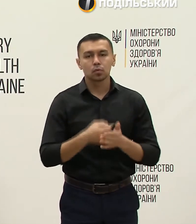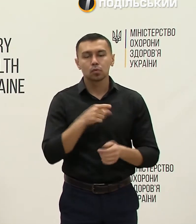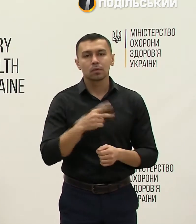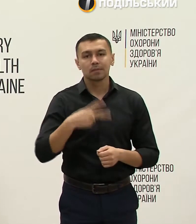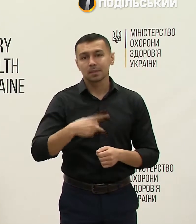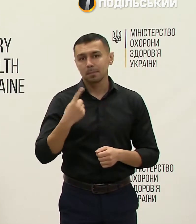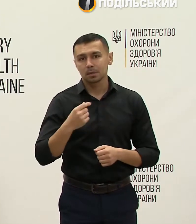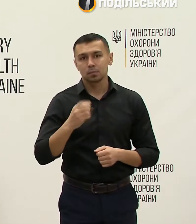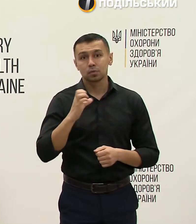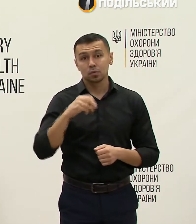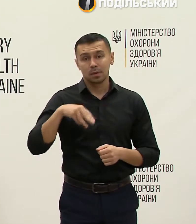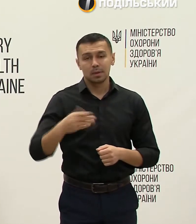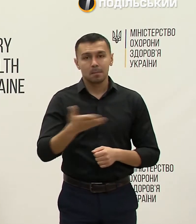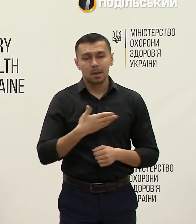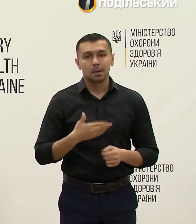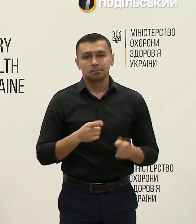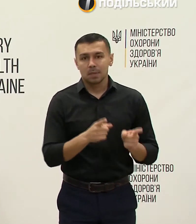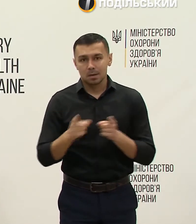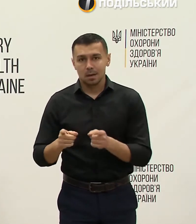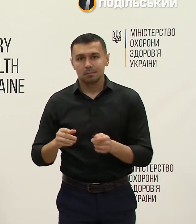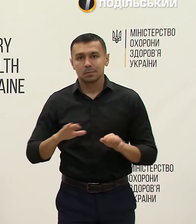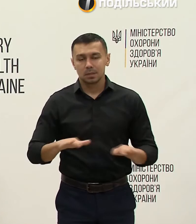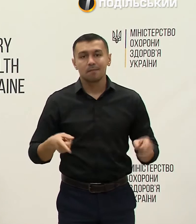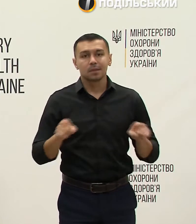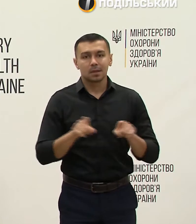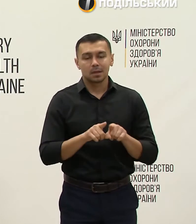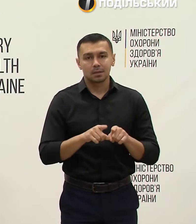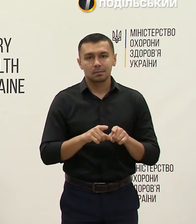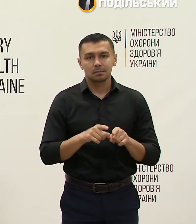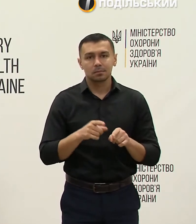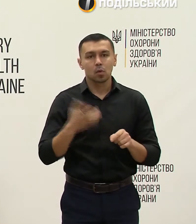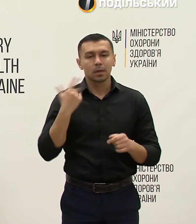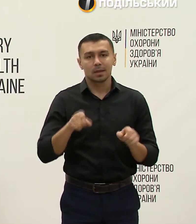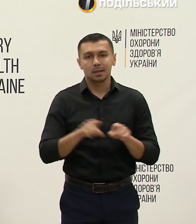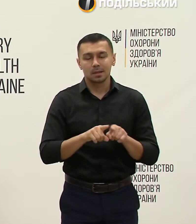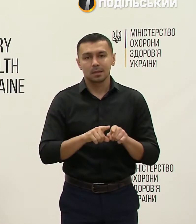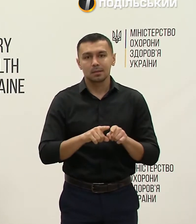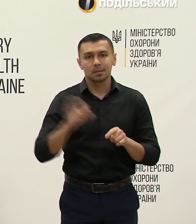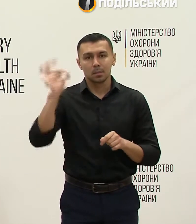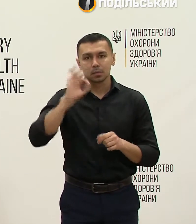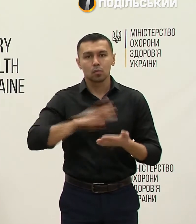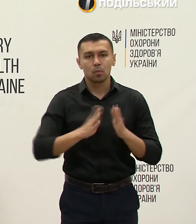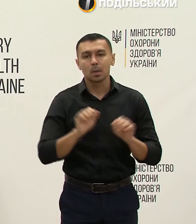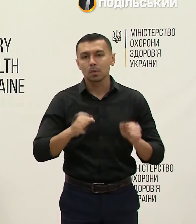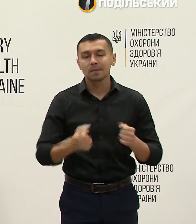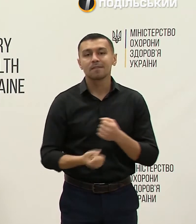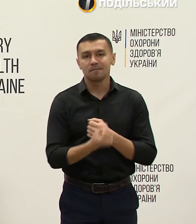в 21 столітті ми наражаємо дітей при таких температурних умовах на можливість